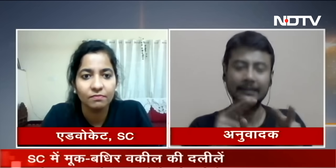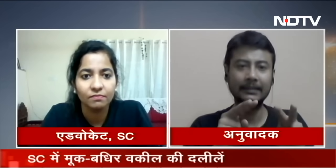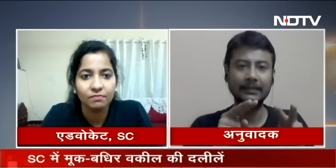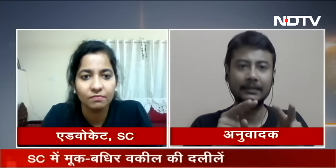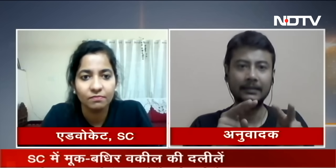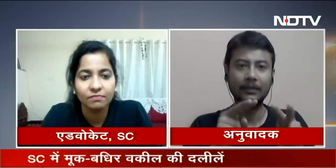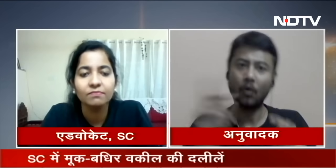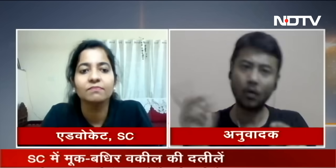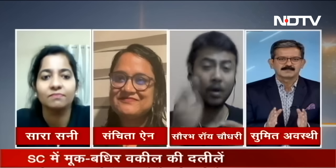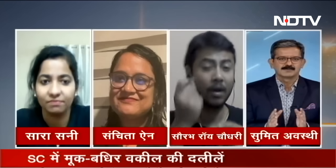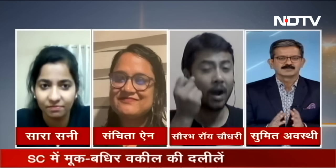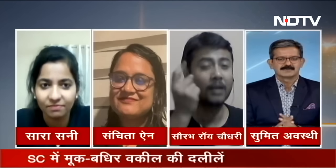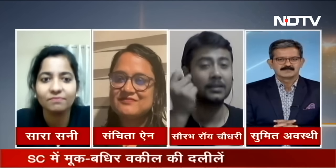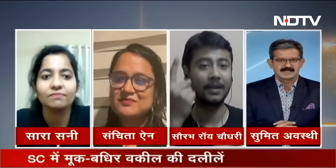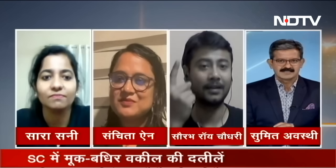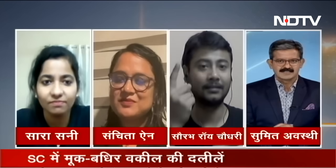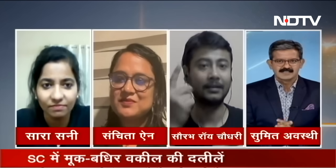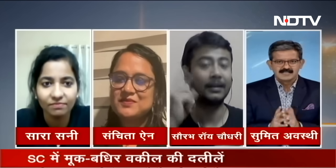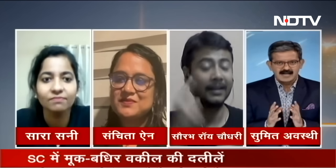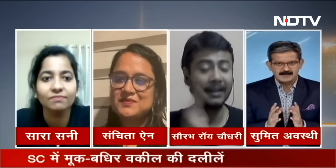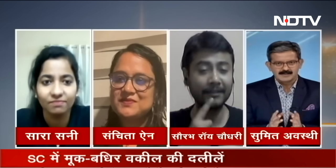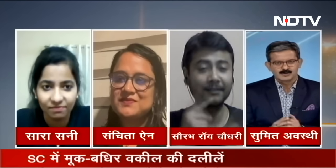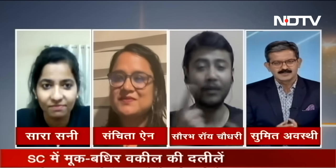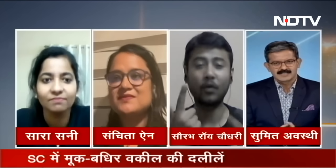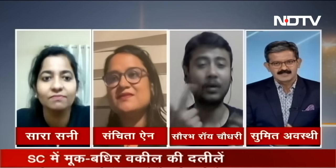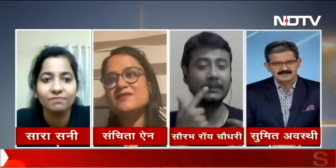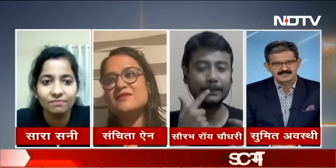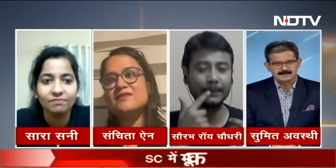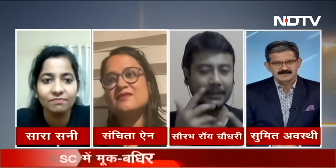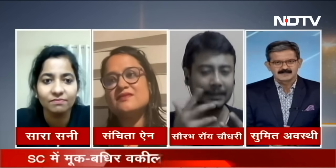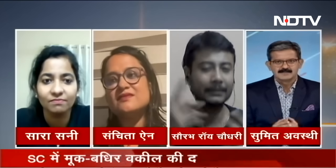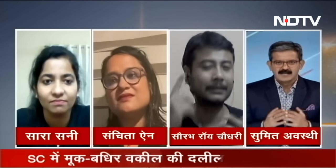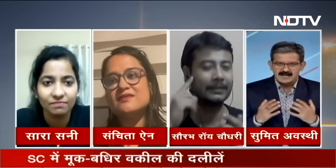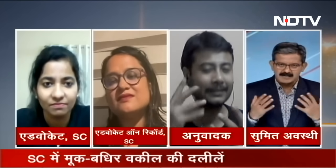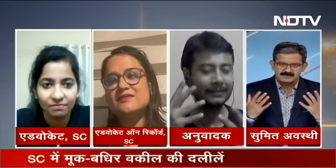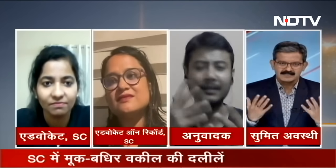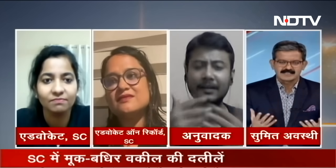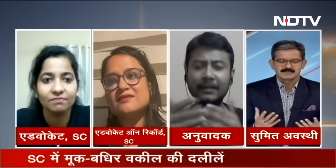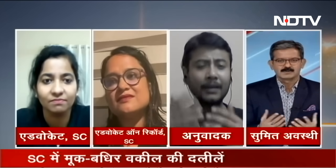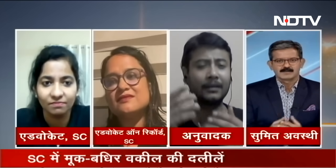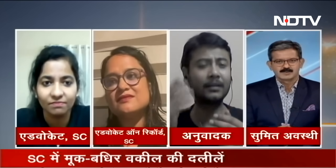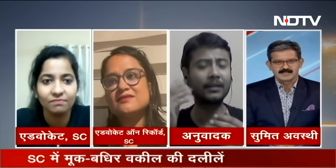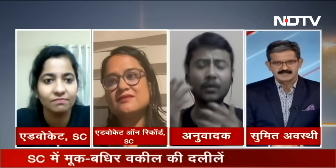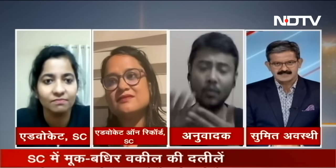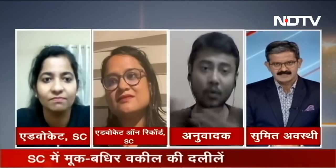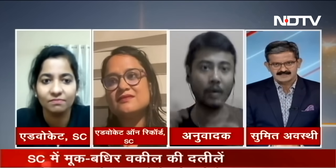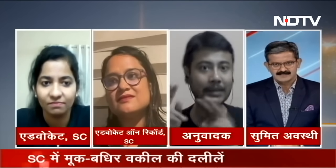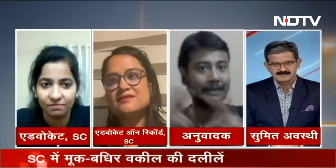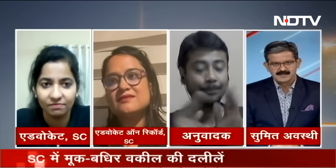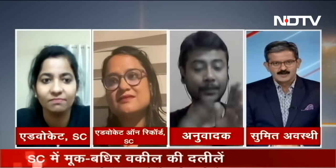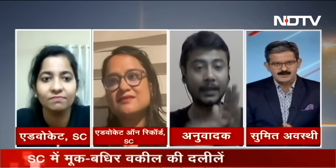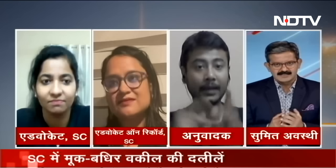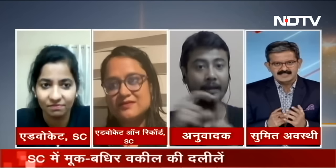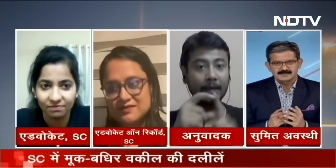हो, उन सबको ये प्रोग्राम ज़रूर समझ में आना चाहिए। हमारी कोशिश है NDTV इंडिया पर कि हम हर वर्ग तक इस प्रोग्राम को लेके जाना चाहते